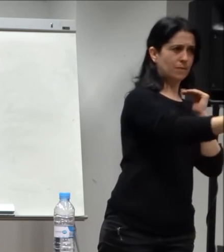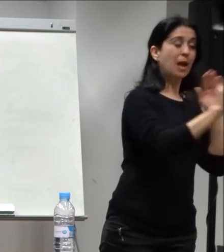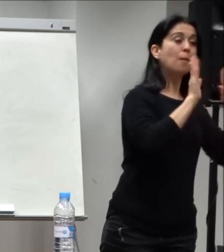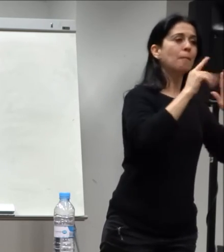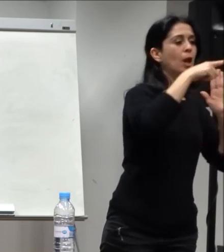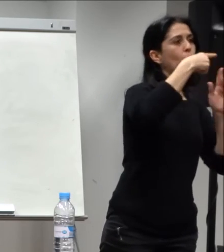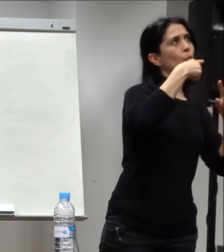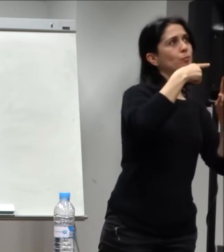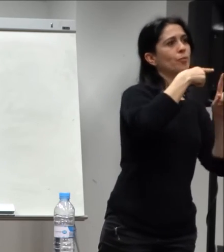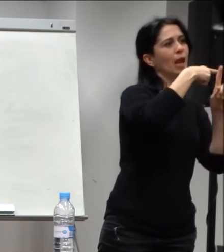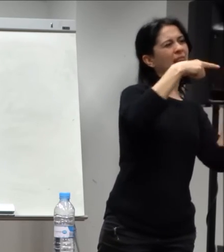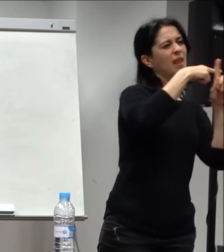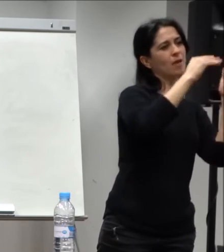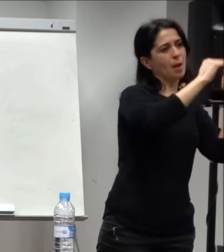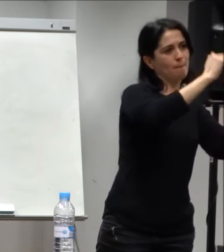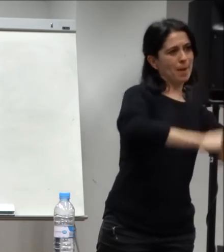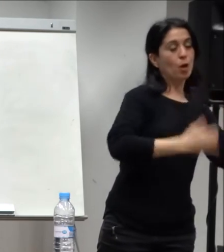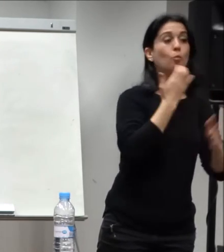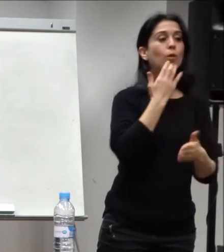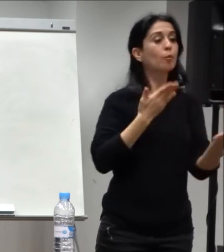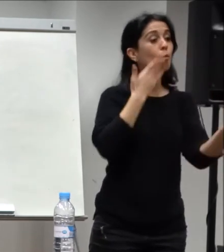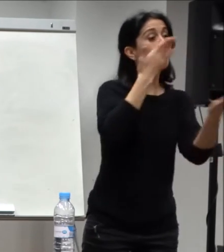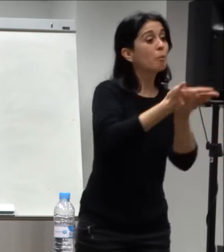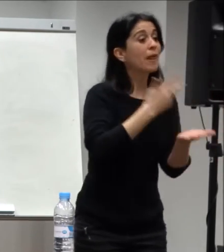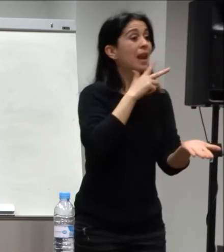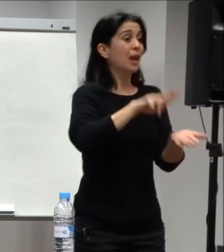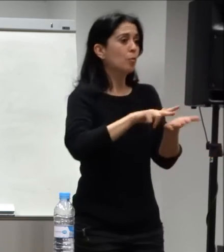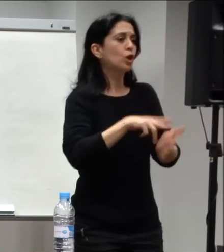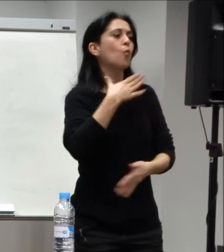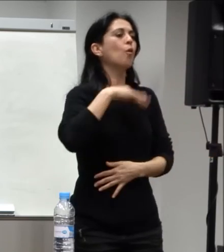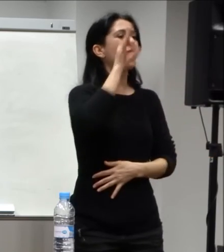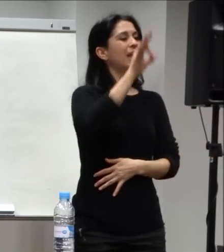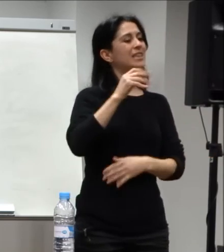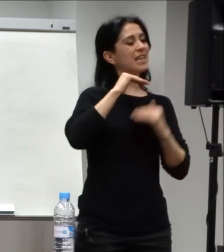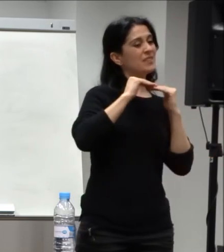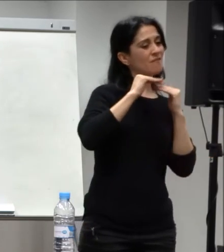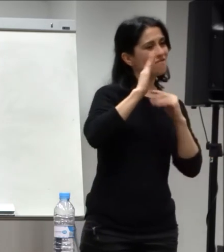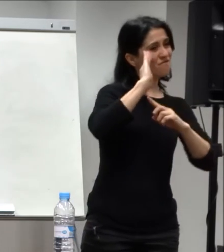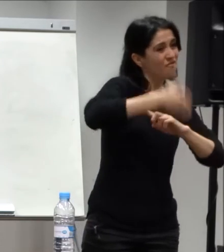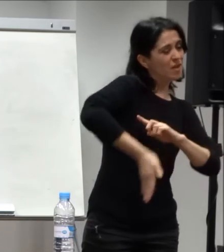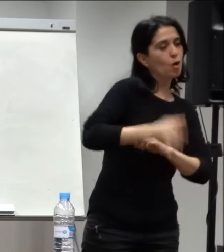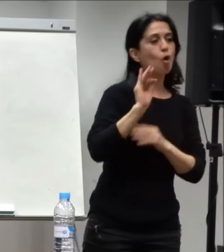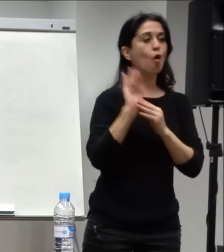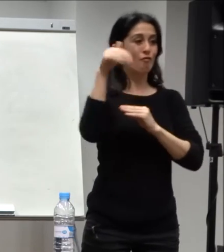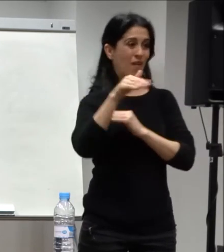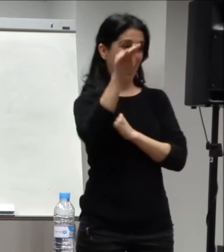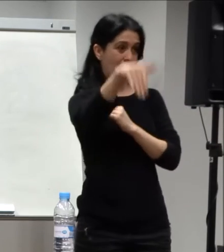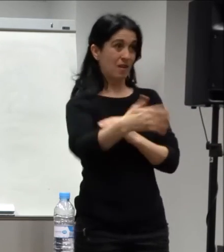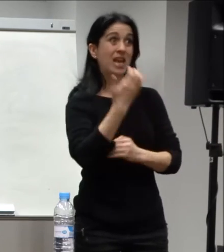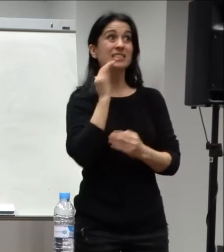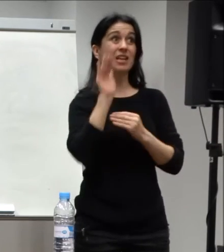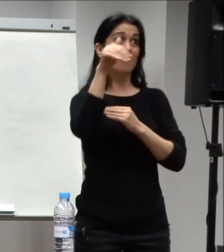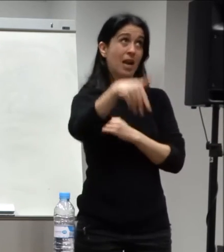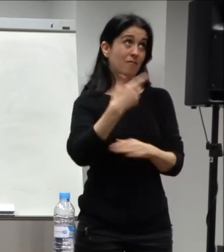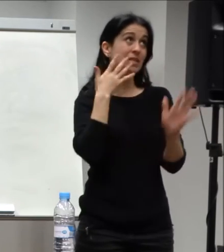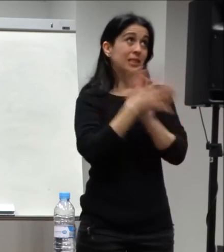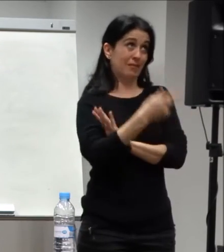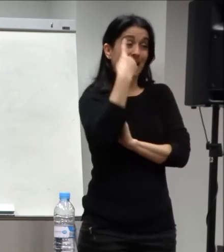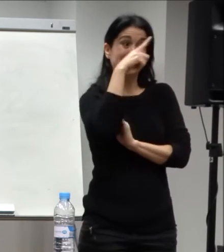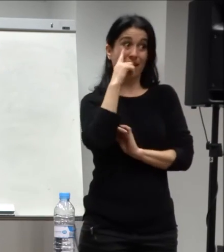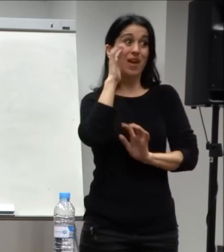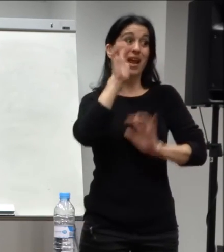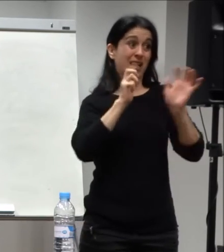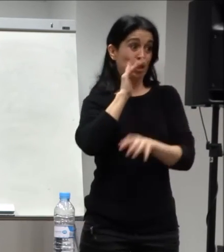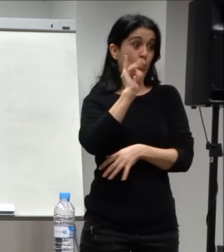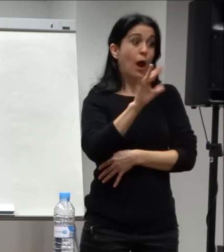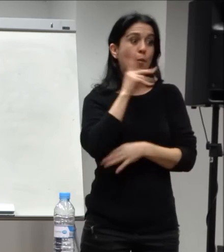préstamo hipotecario lo puede pedir a interés fijo o interés variable. Cuando lo pide a interés variable, pues asume un riesgo. Sabe que puede fluctuar hacia arriba en